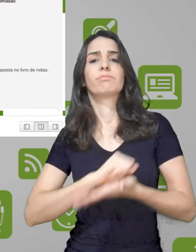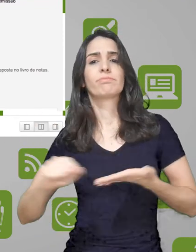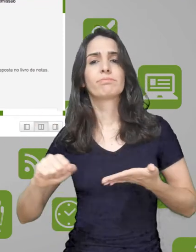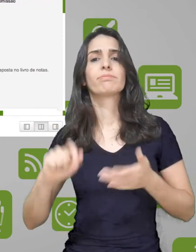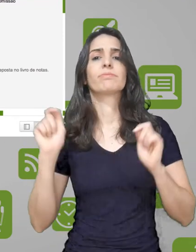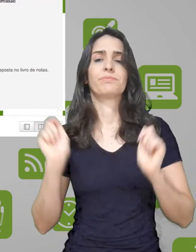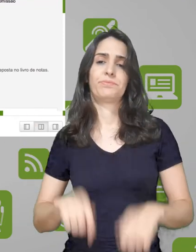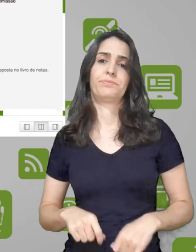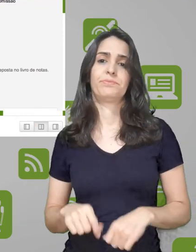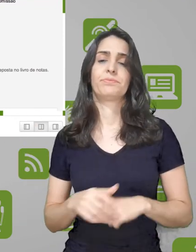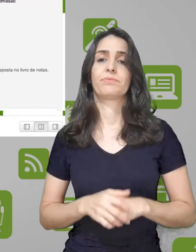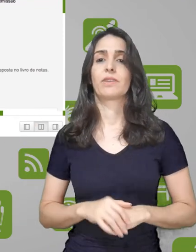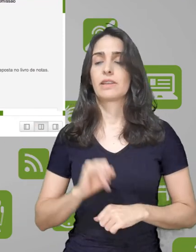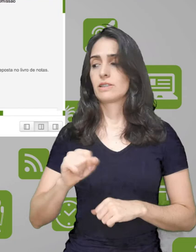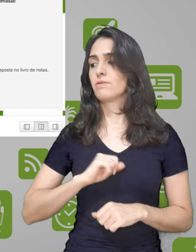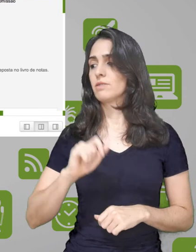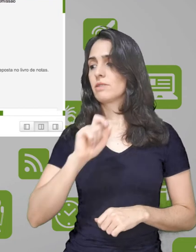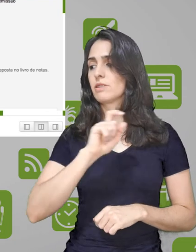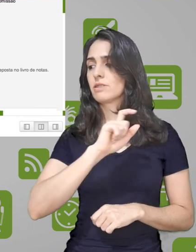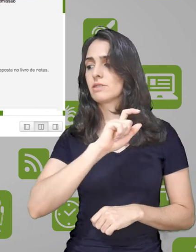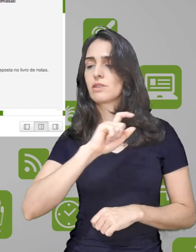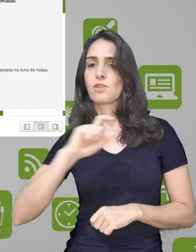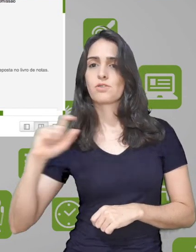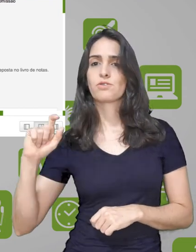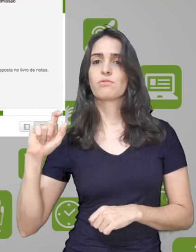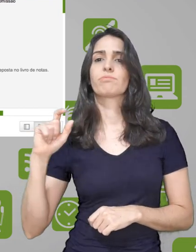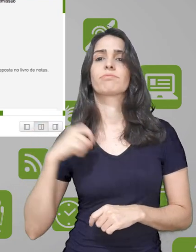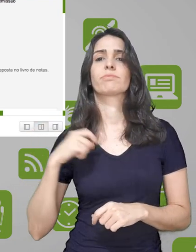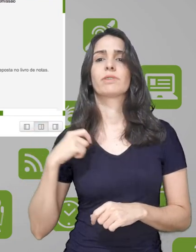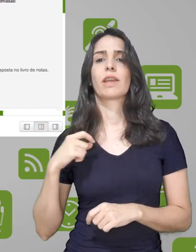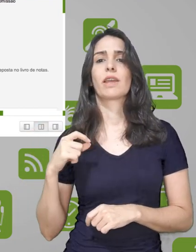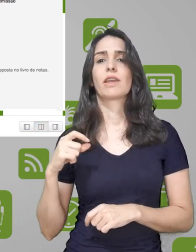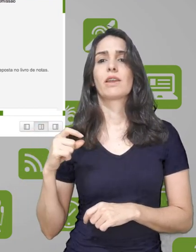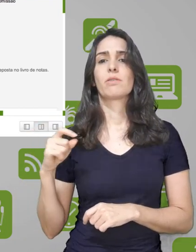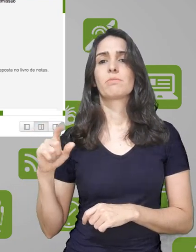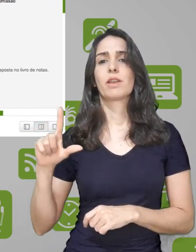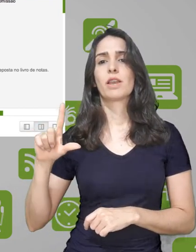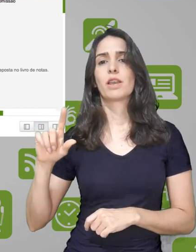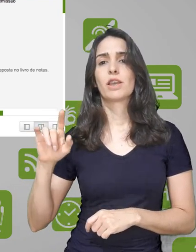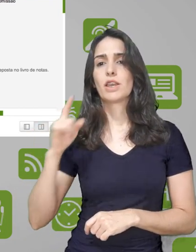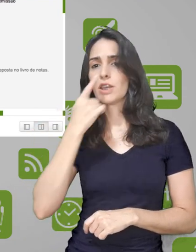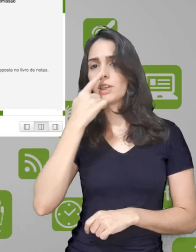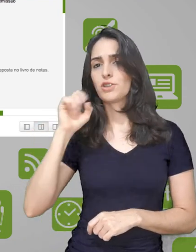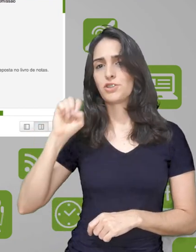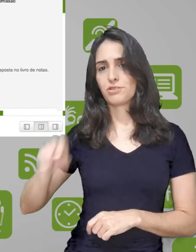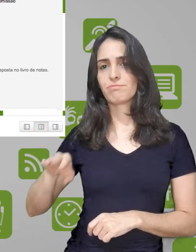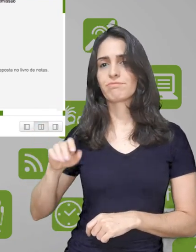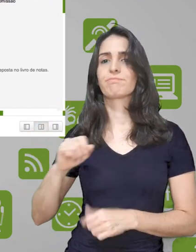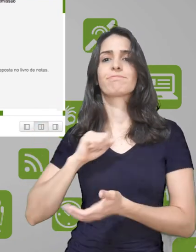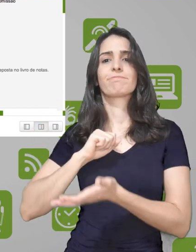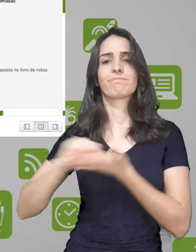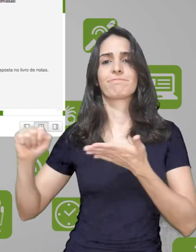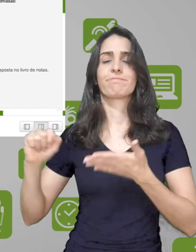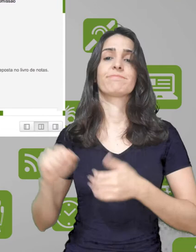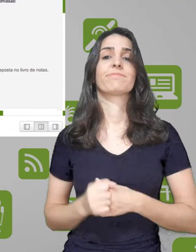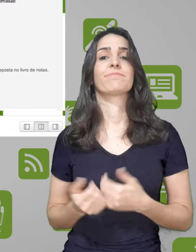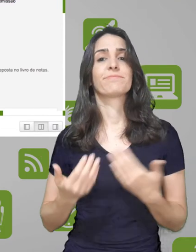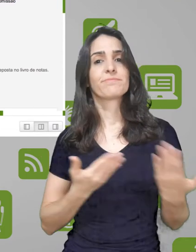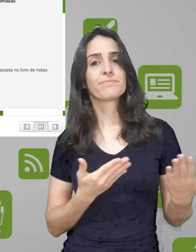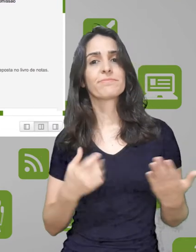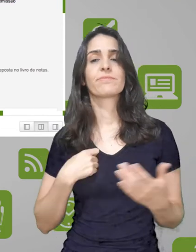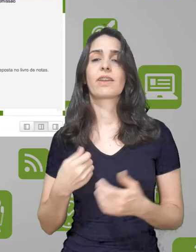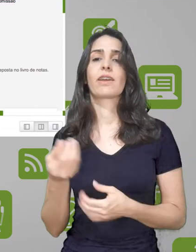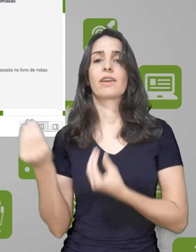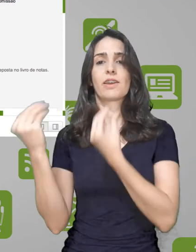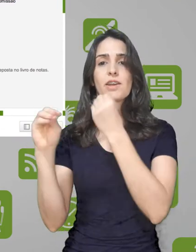vai aparecer um quando você seleciona aparece uma lixeirinho para você deletar Então